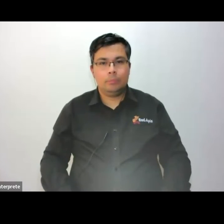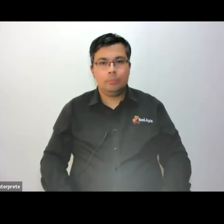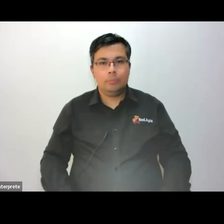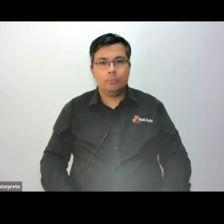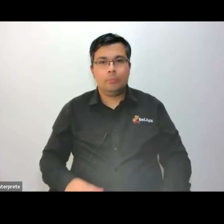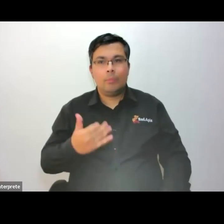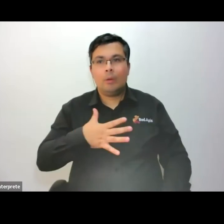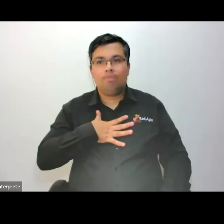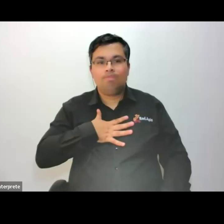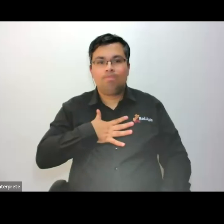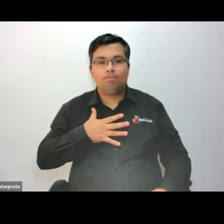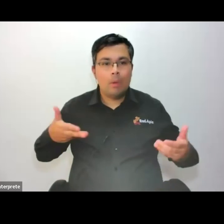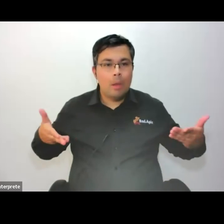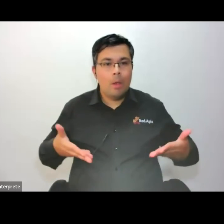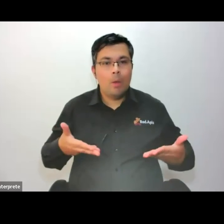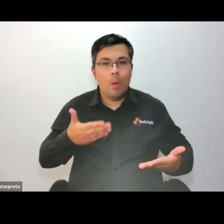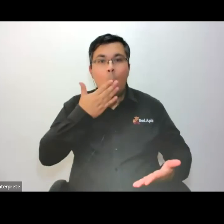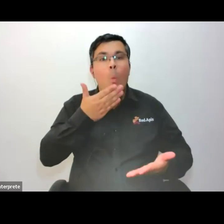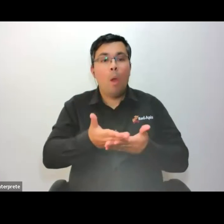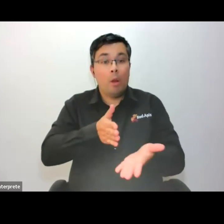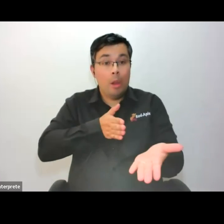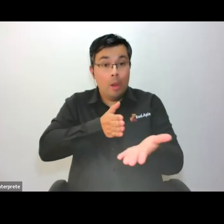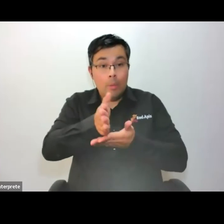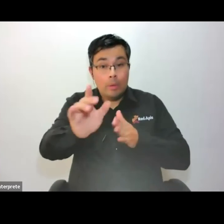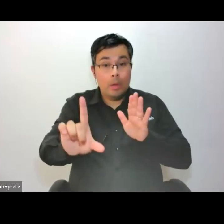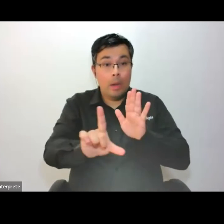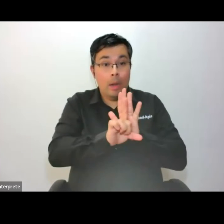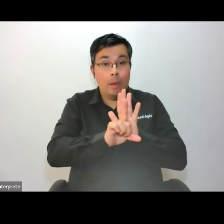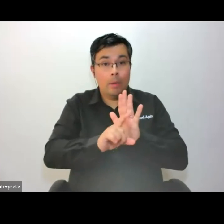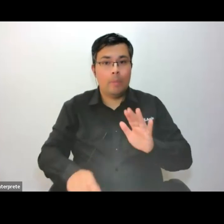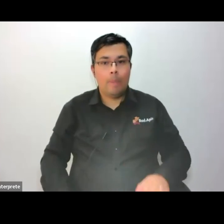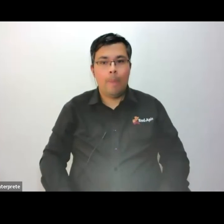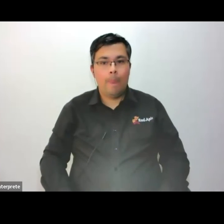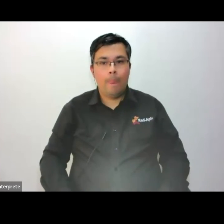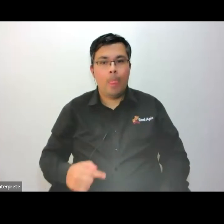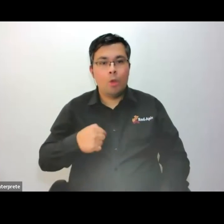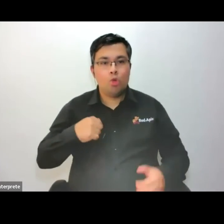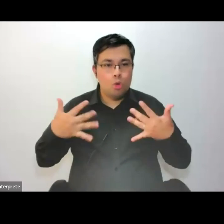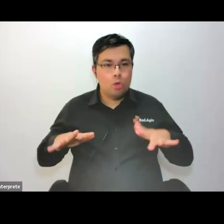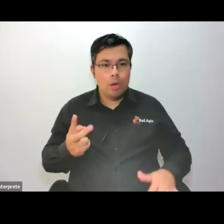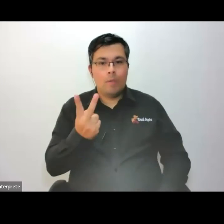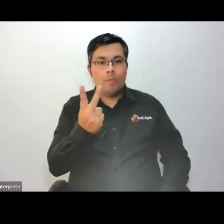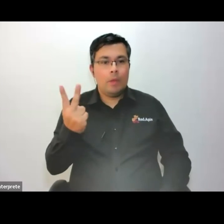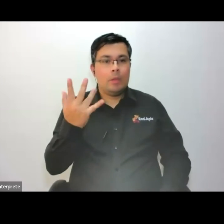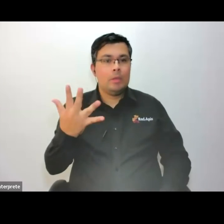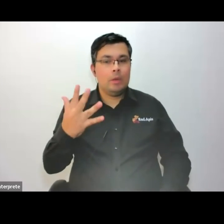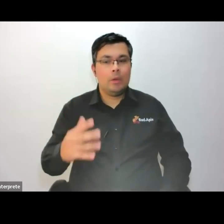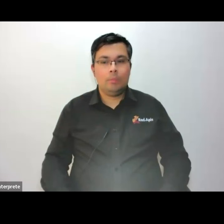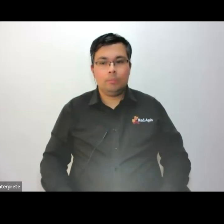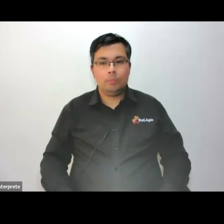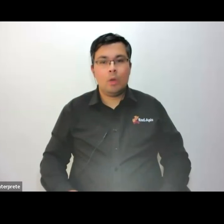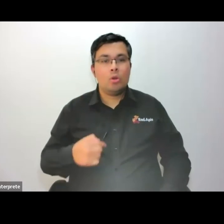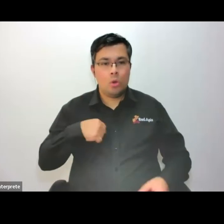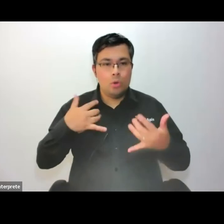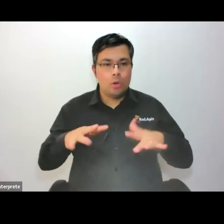está pasando desde que se promulgó la ley. Yo llevo, Lo llevo pregunto porque aparecen 25, muchos sí, comentarios en el llevo chat,